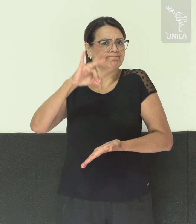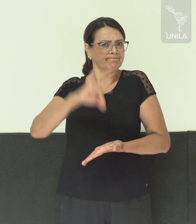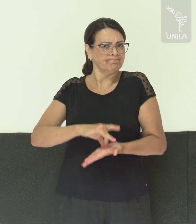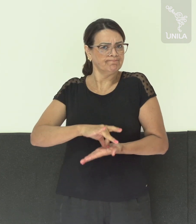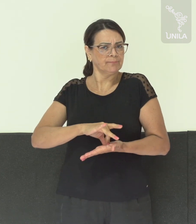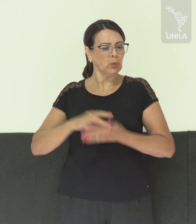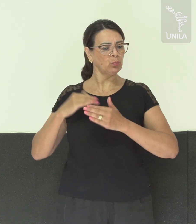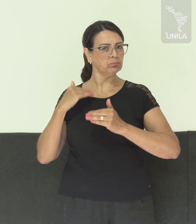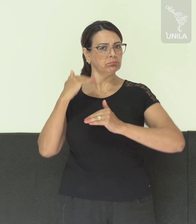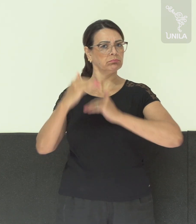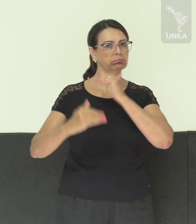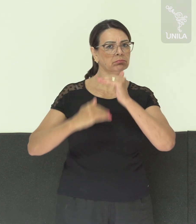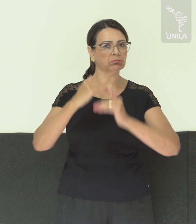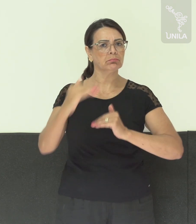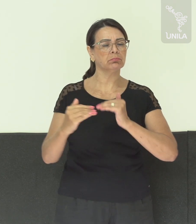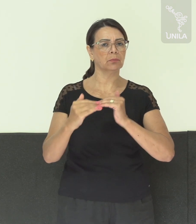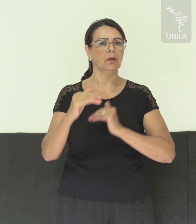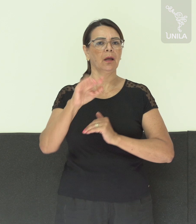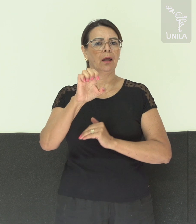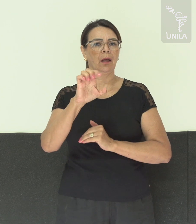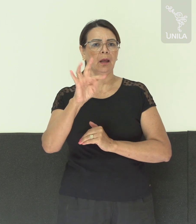do procedimento de